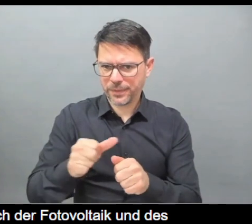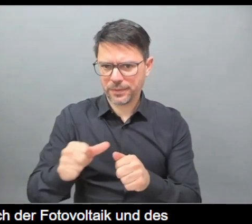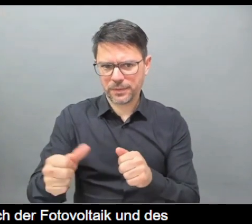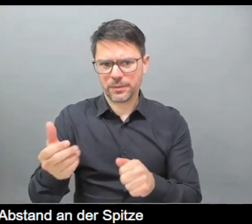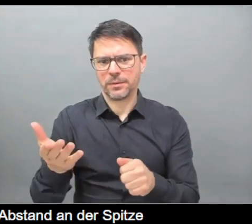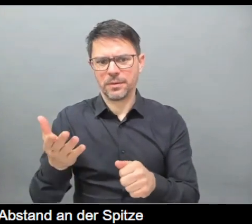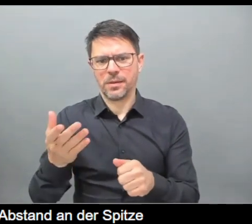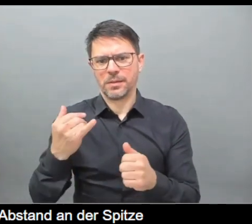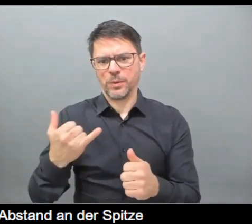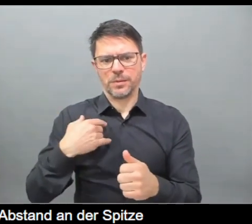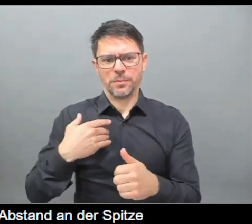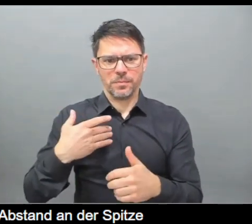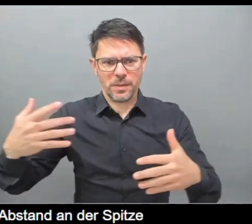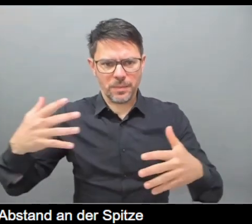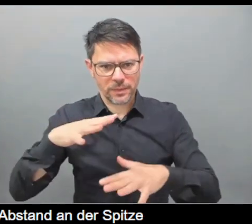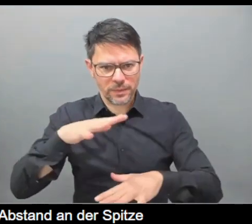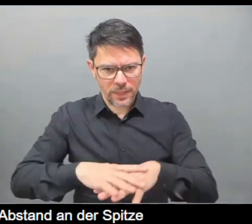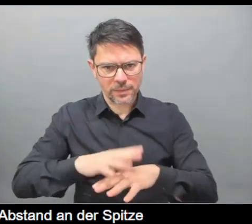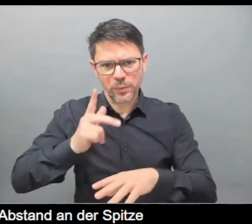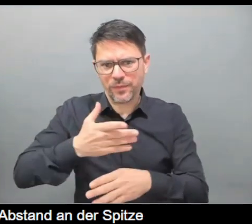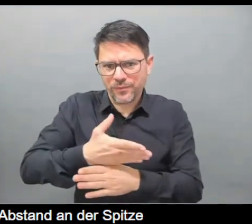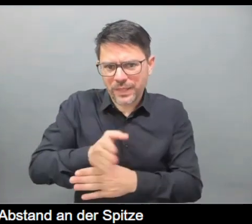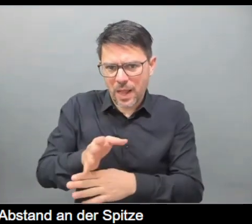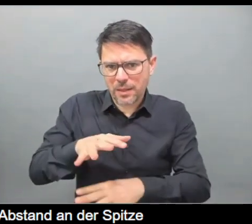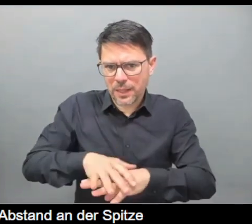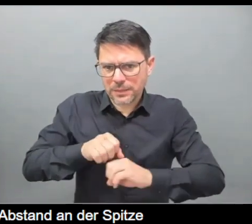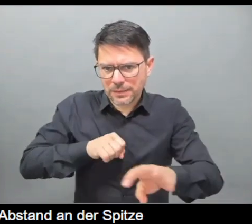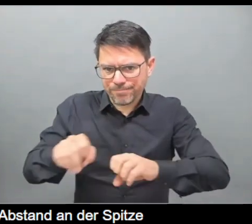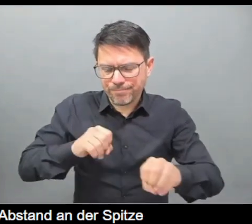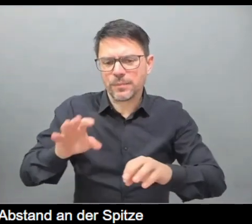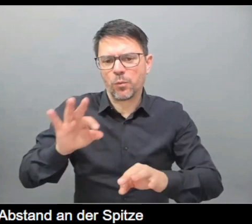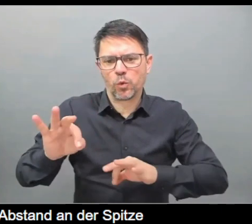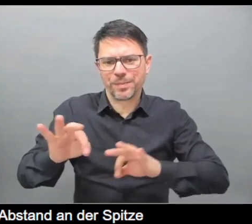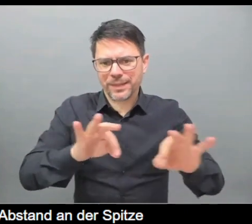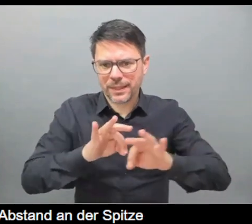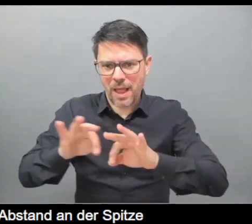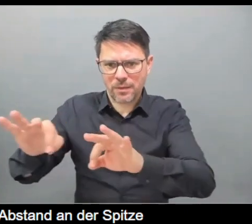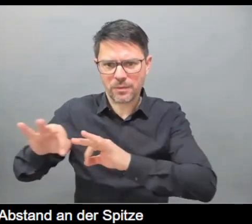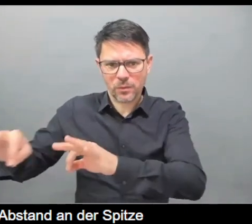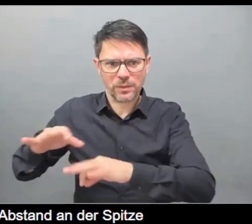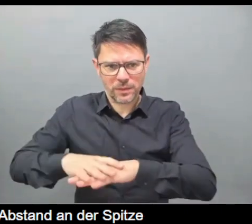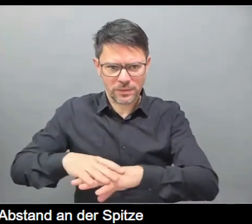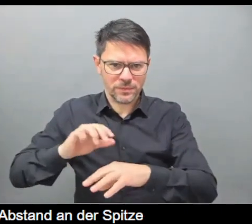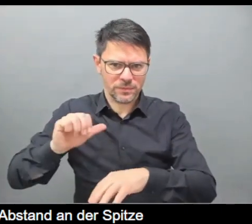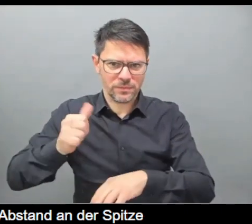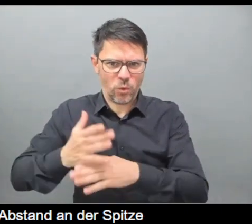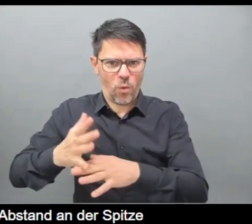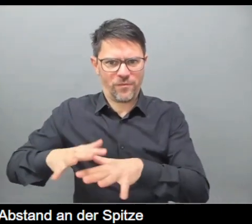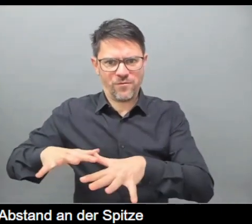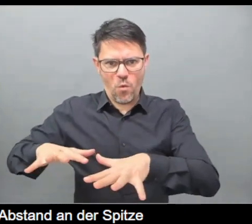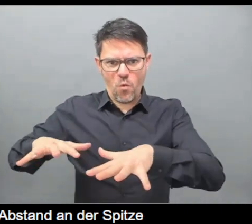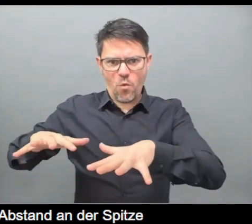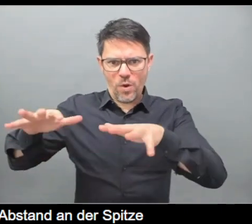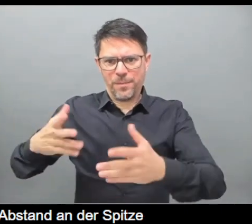Bauausführung der Netzausbau im Prinzip dem Wunsch an Zubau im erneuerbaren Bereich hinterherhinkt.